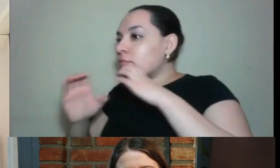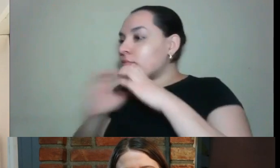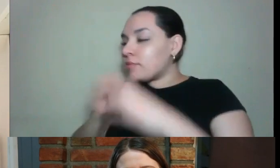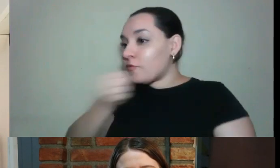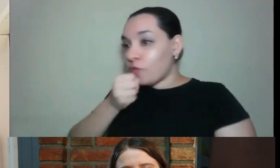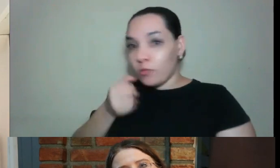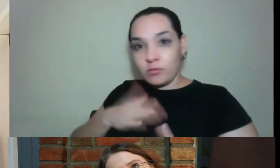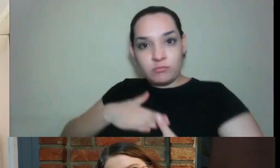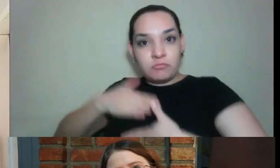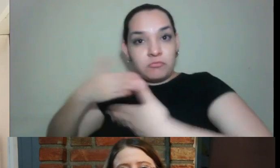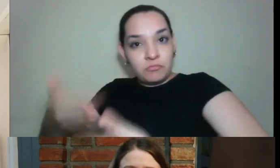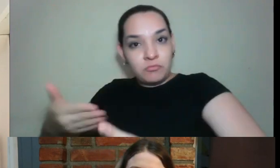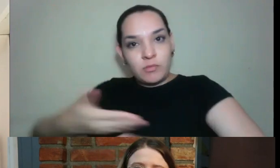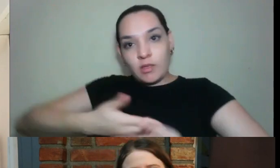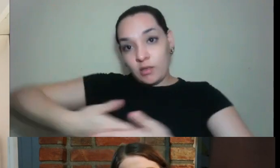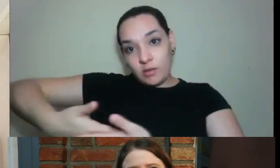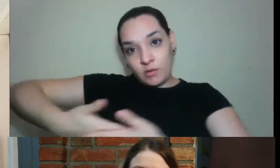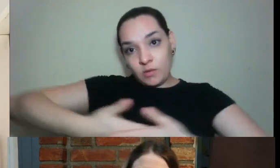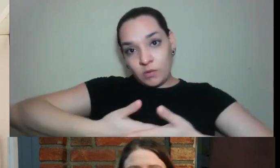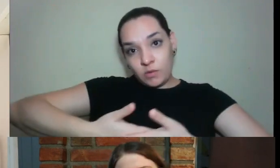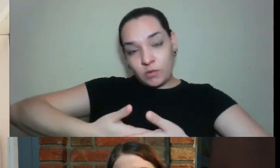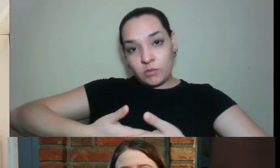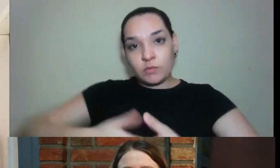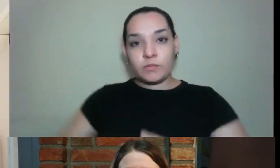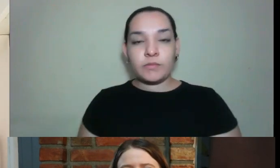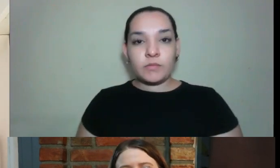información a su hijo o a su hija.